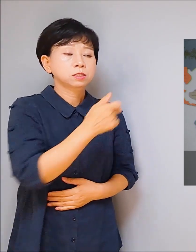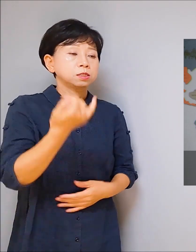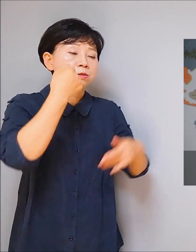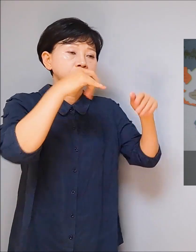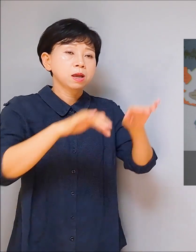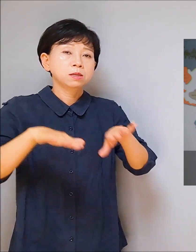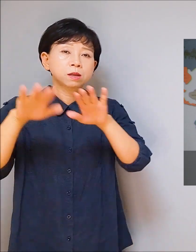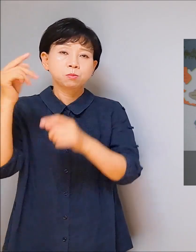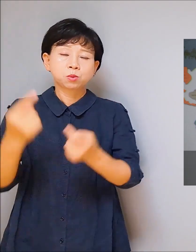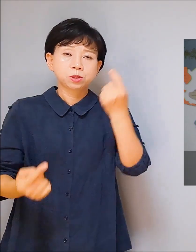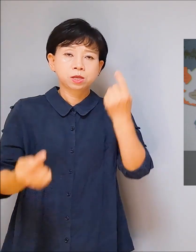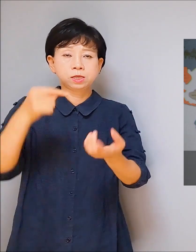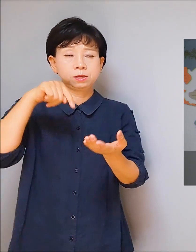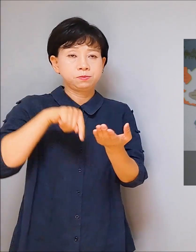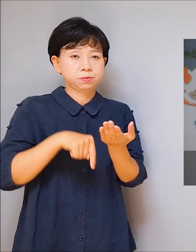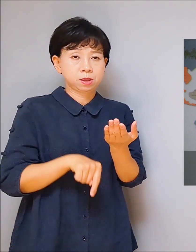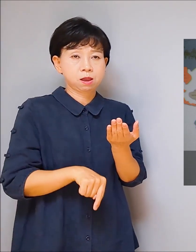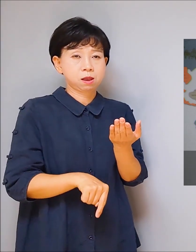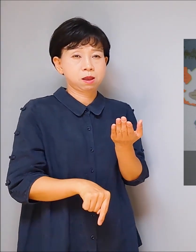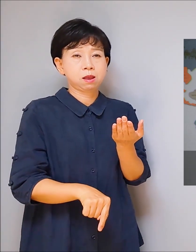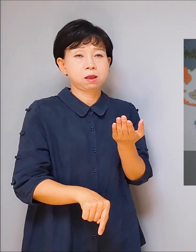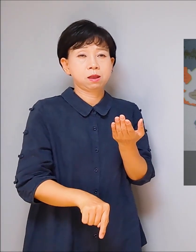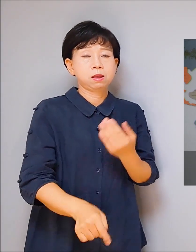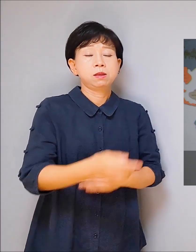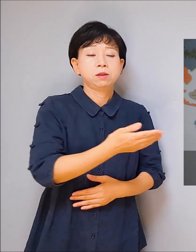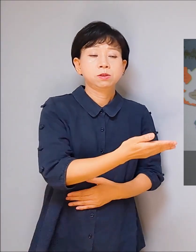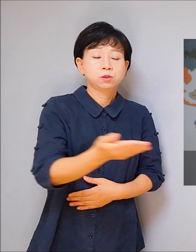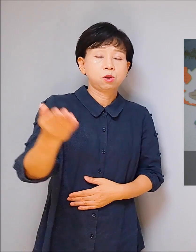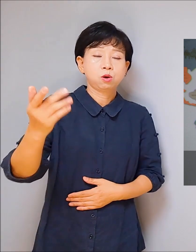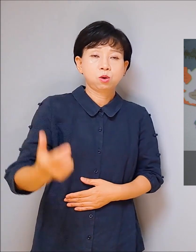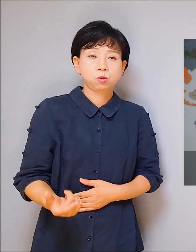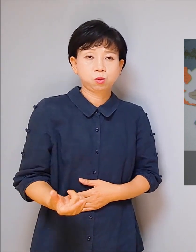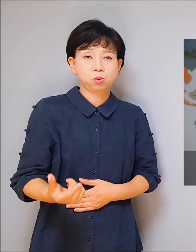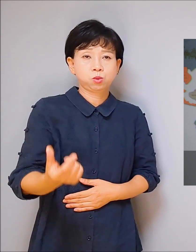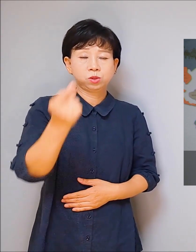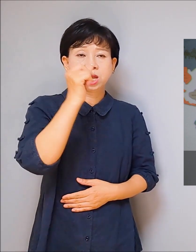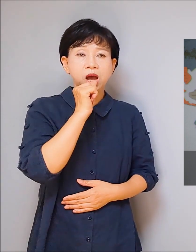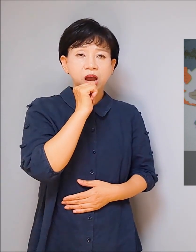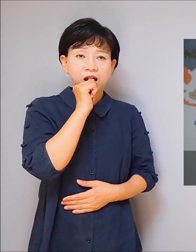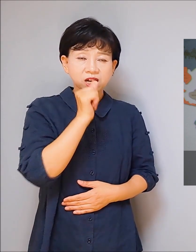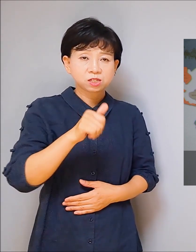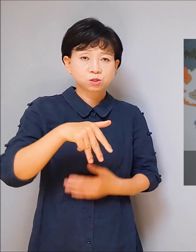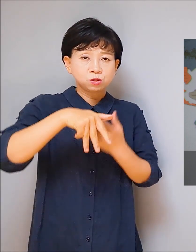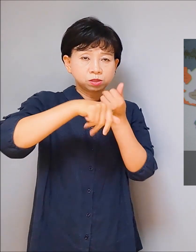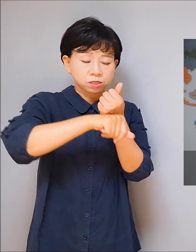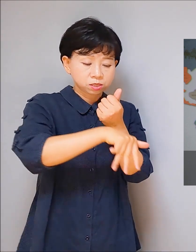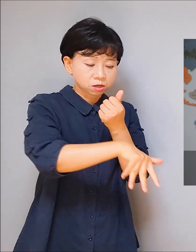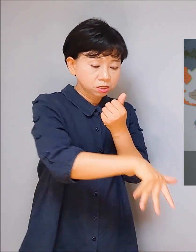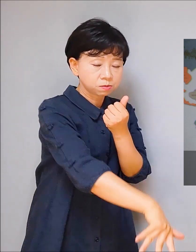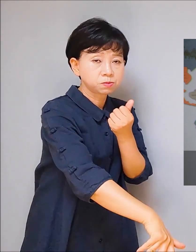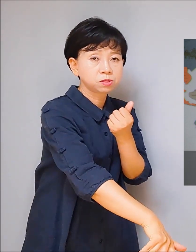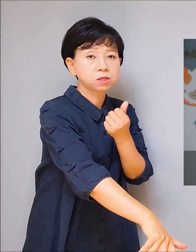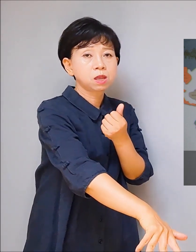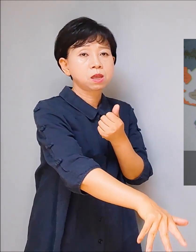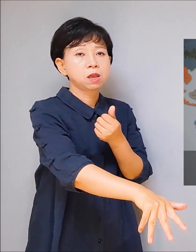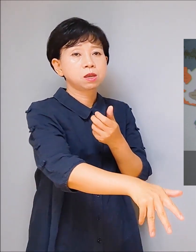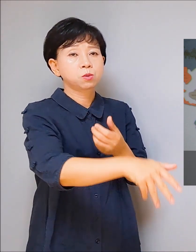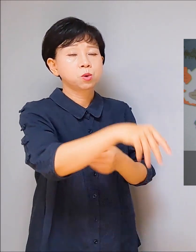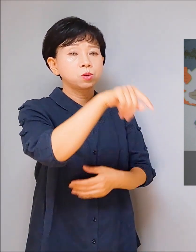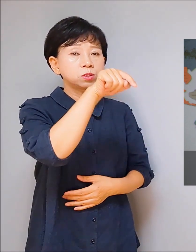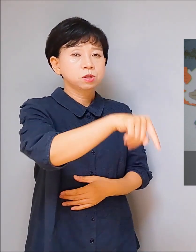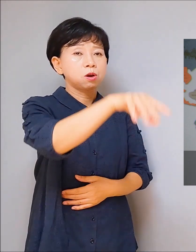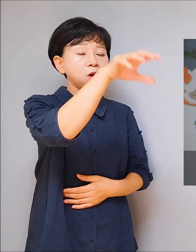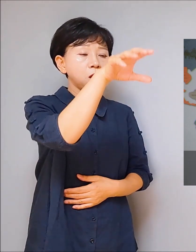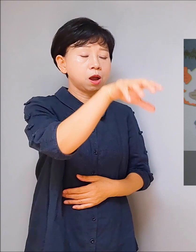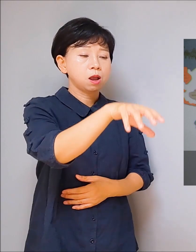저 큰 바다보다 깊다. 너 곧 단추를 끌러 깊은